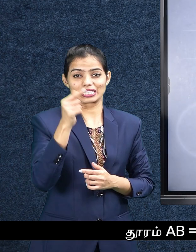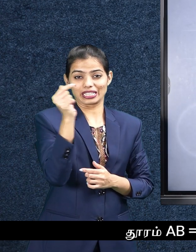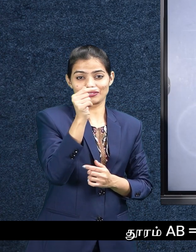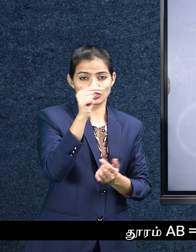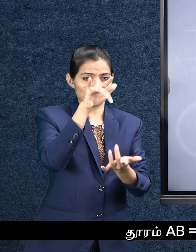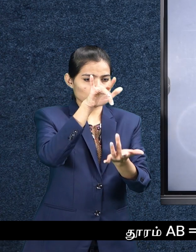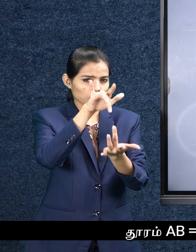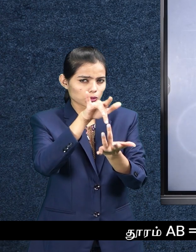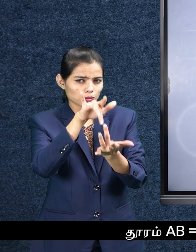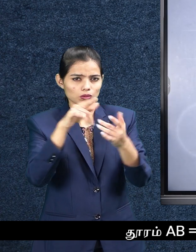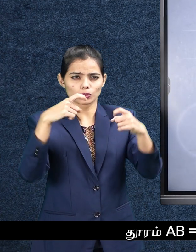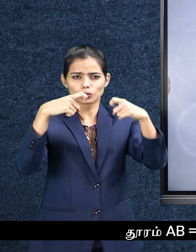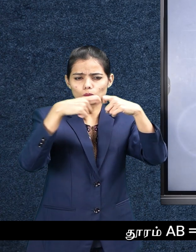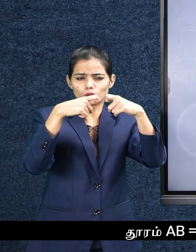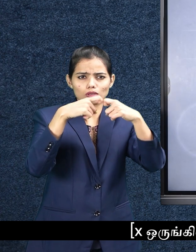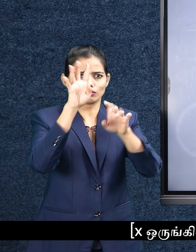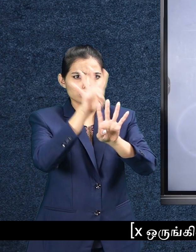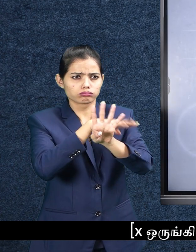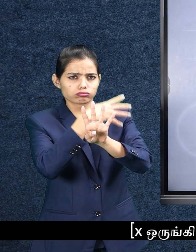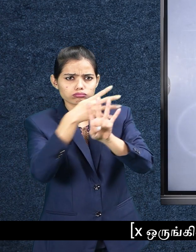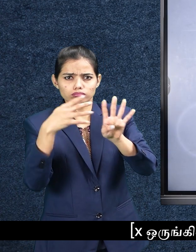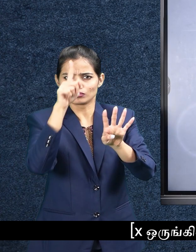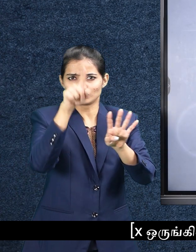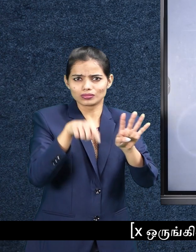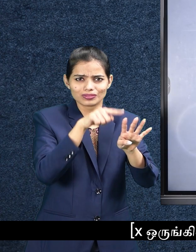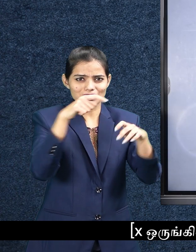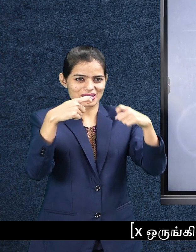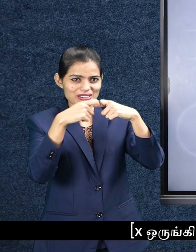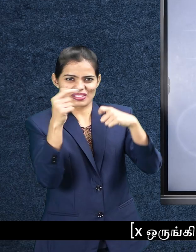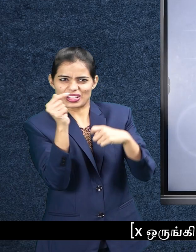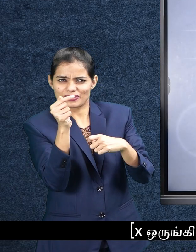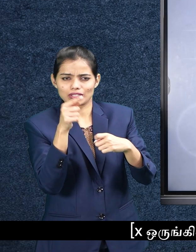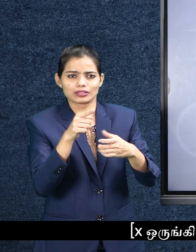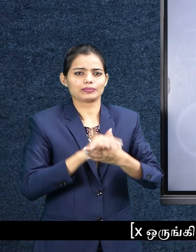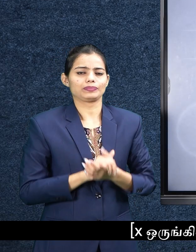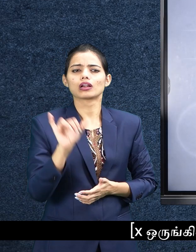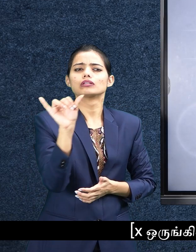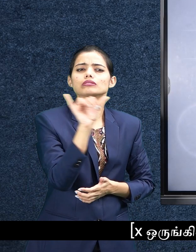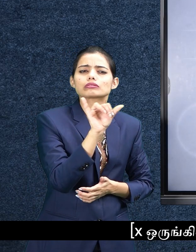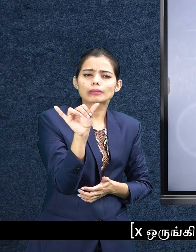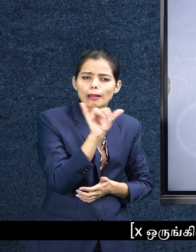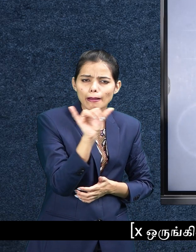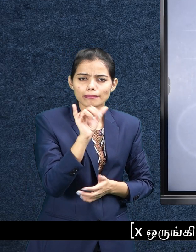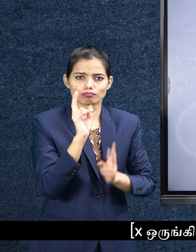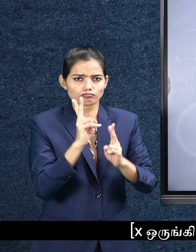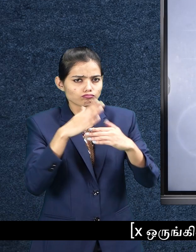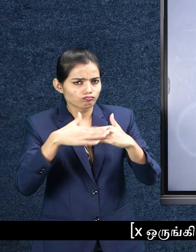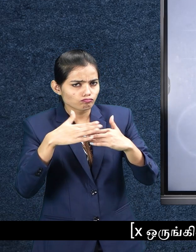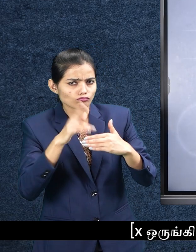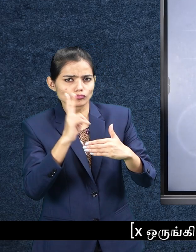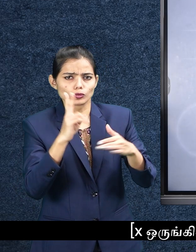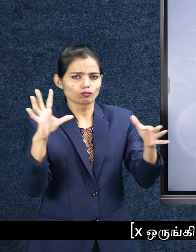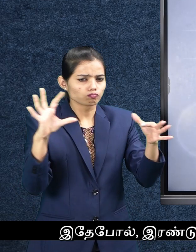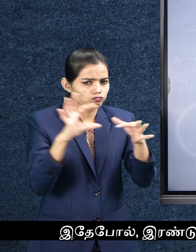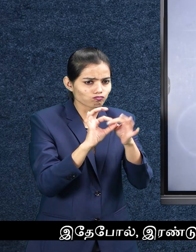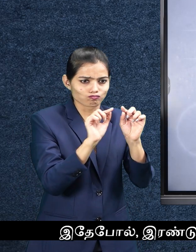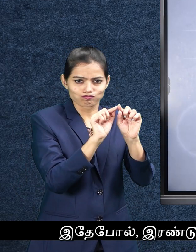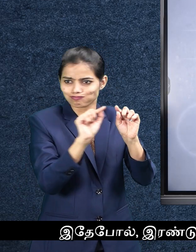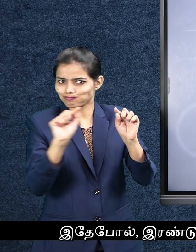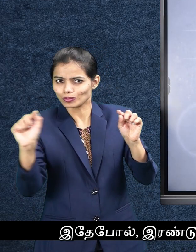x கீழிலக்கு 1 சதுர அடைப்புக்குறிக்குள் x ஒருங்கிணைப்புகளுக்கு இடையிலான வேறுபாடு. இதேபோல்